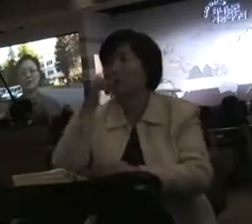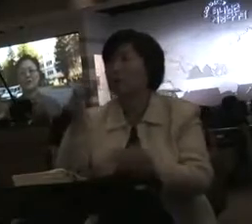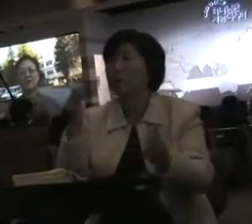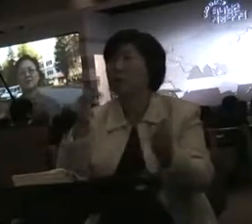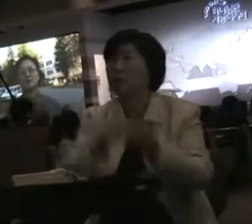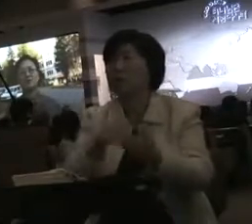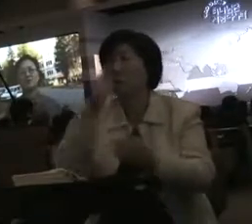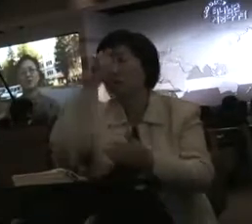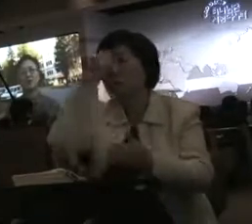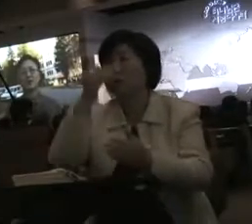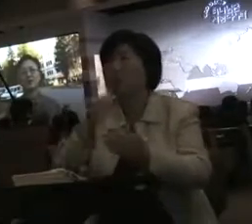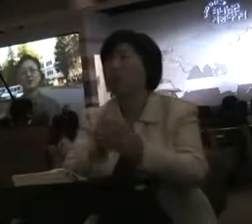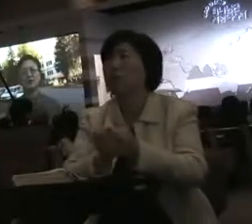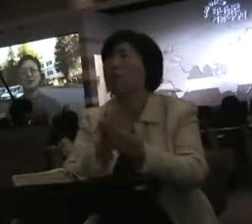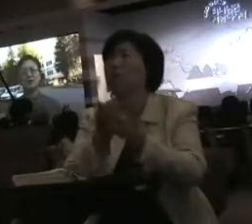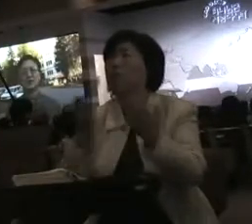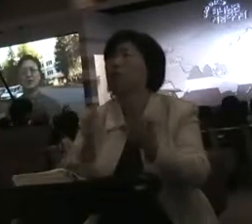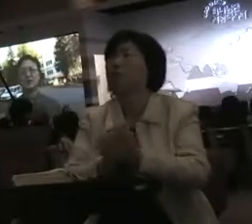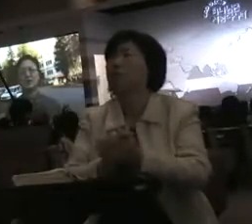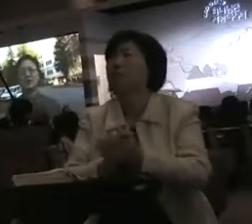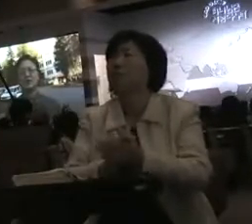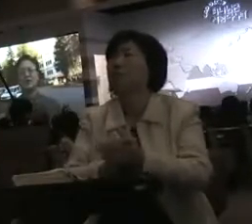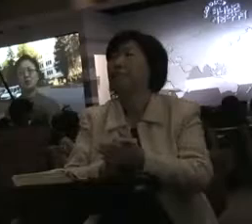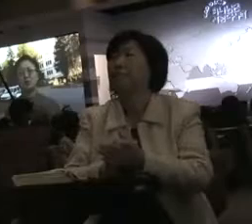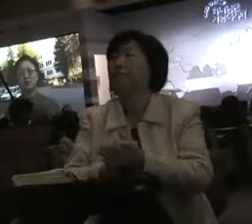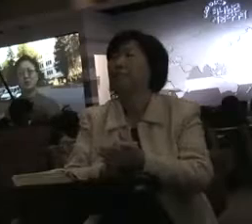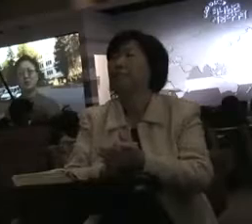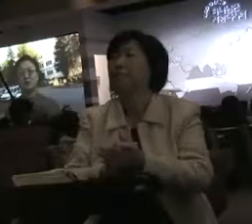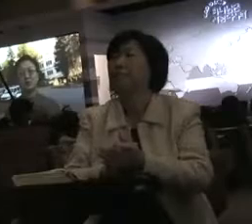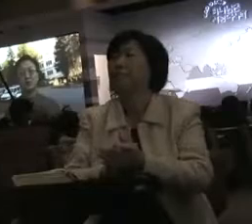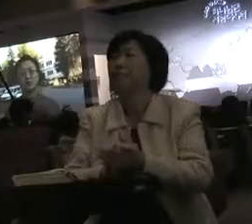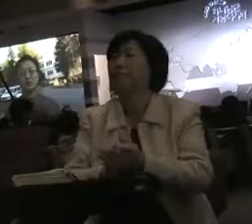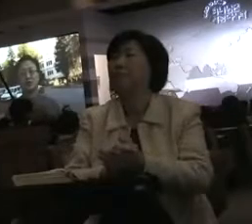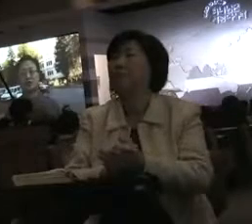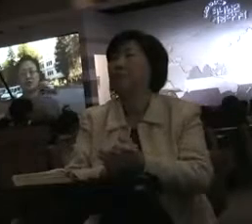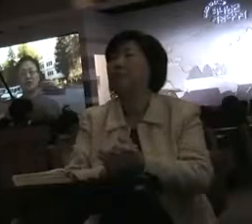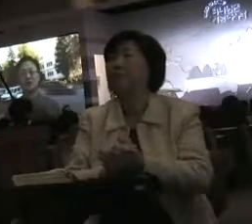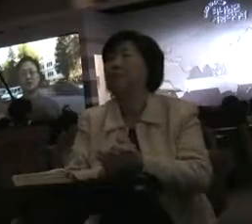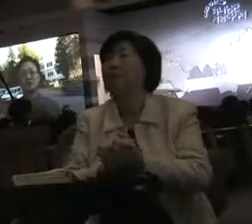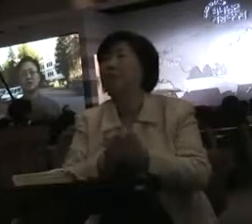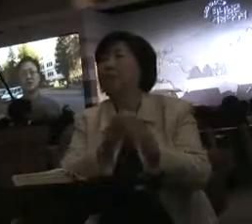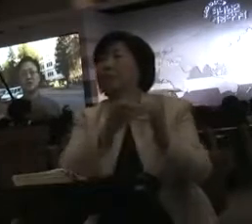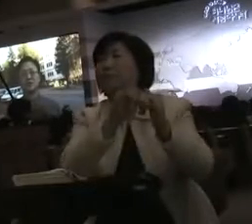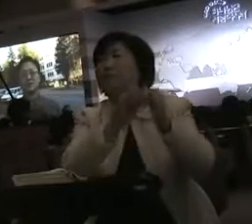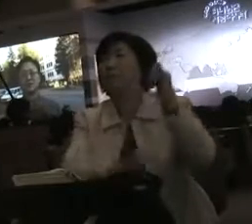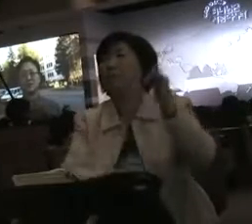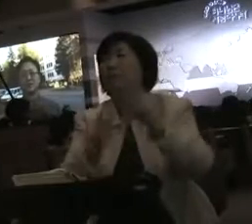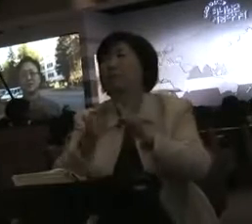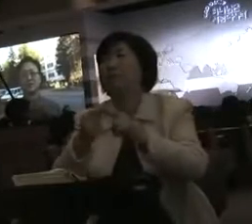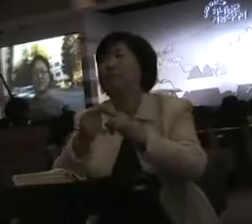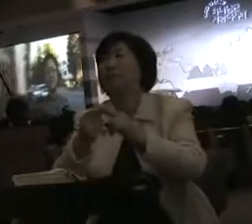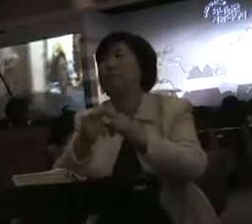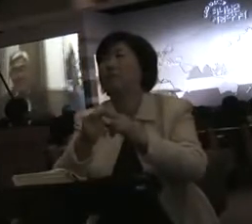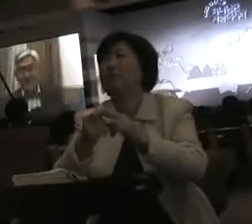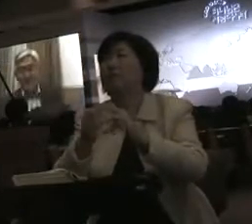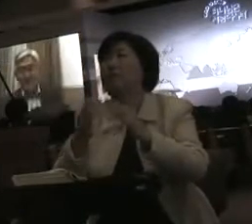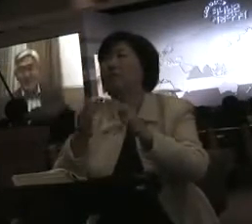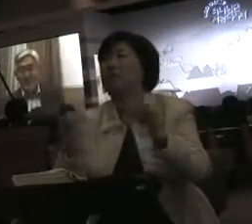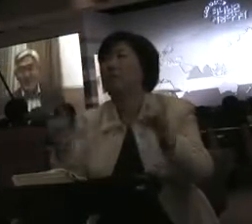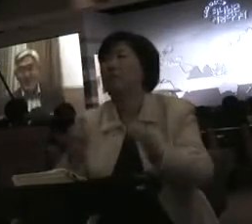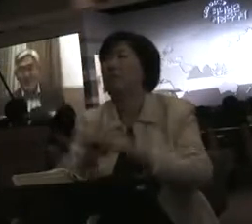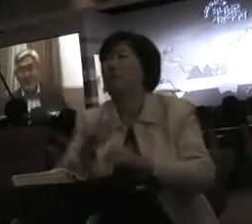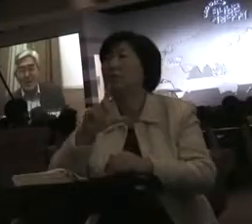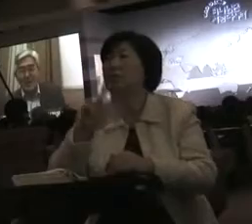주시고, 그런 기름 부으심의 그 역사에 동참하는 주역들이 될 수 있도록 기도해 주시면 감사하겠습니다.